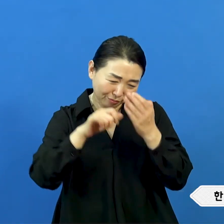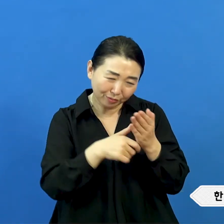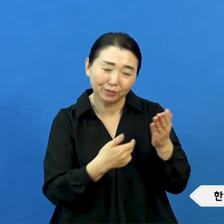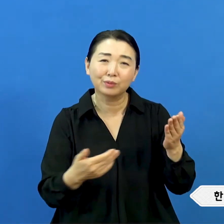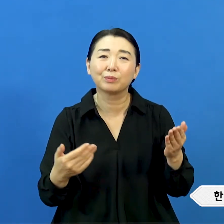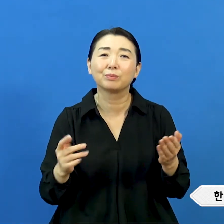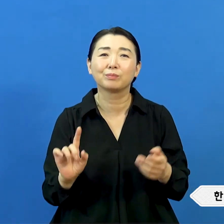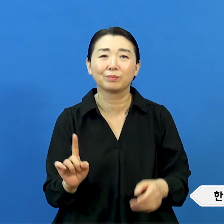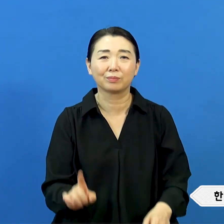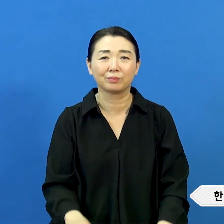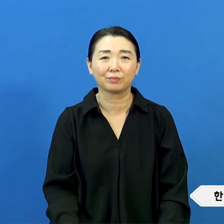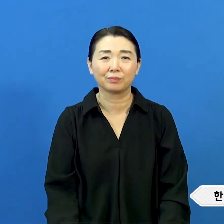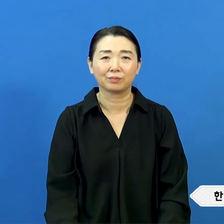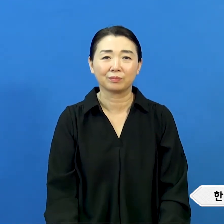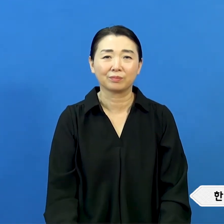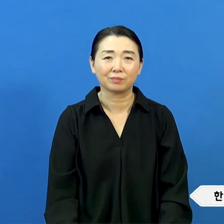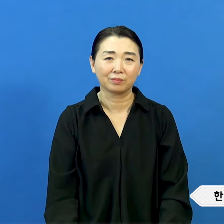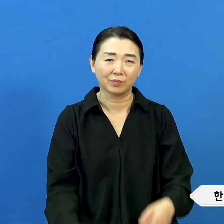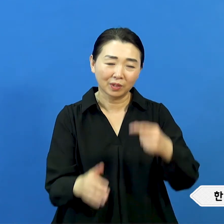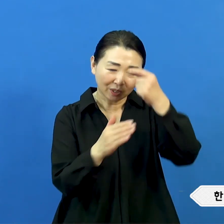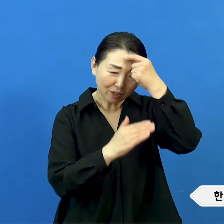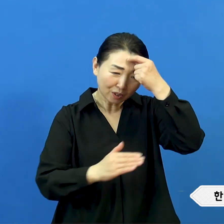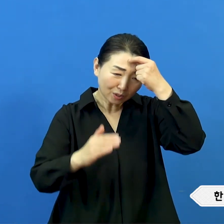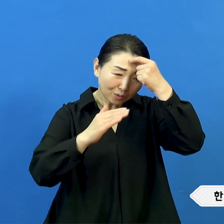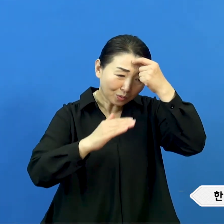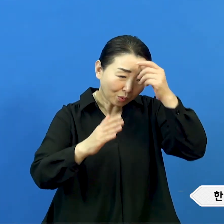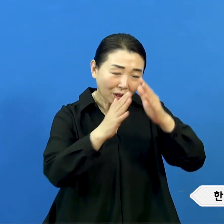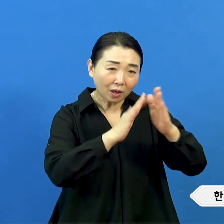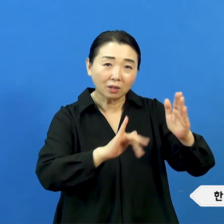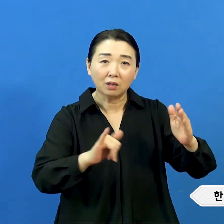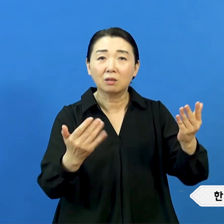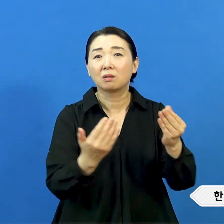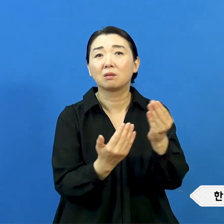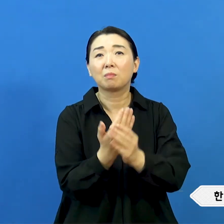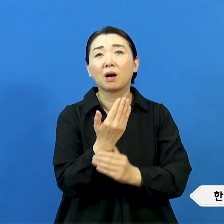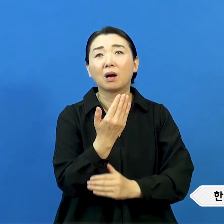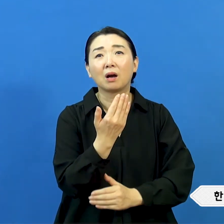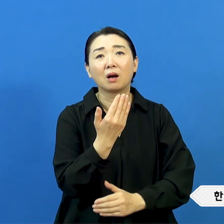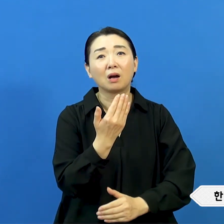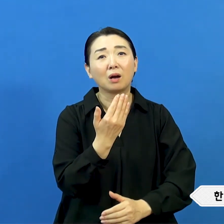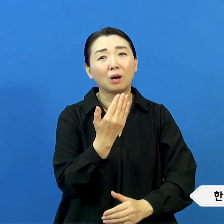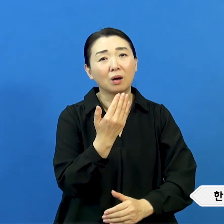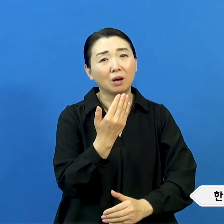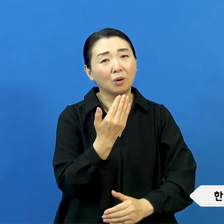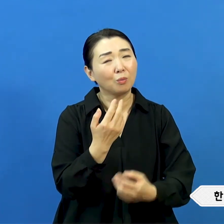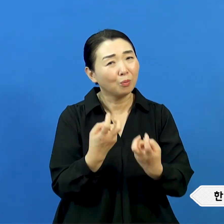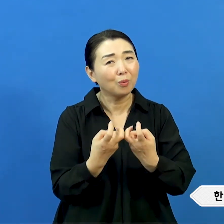할까요? 성도의 가정에 어떻게 그런 일이 일어납니까?